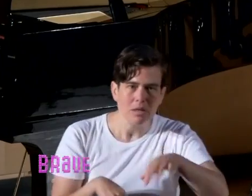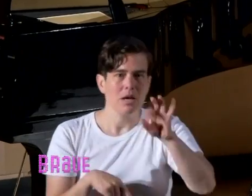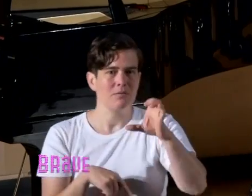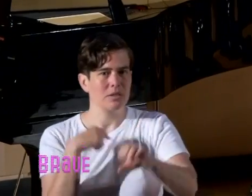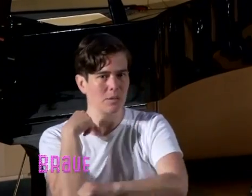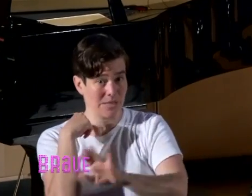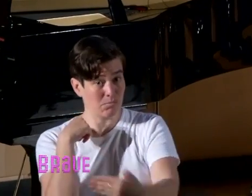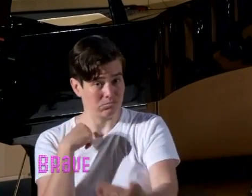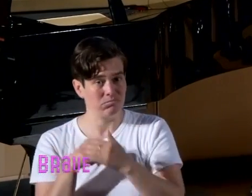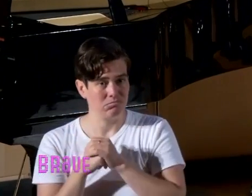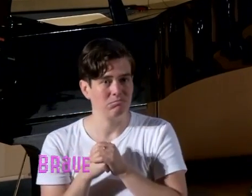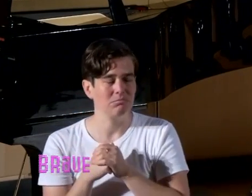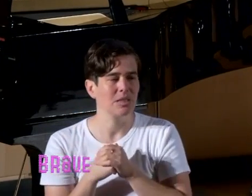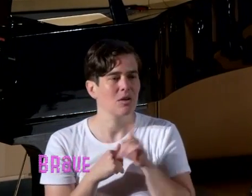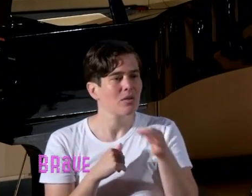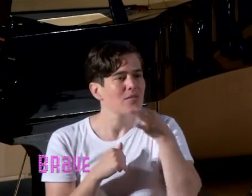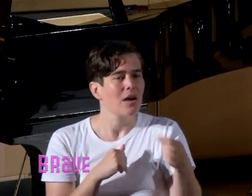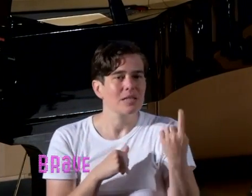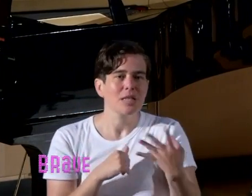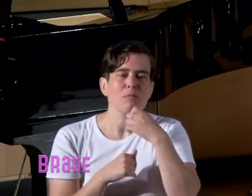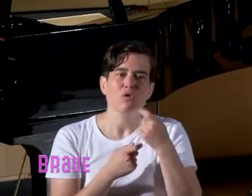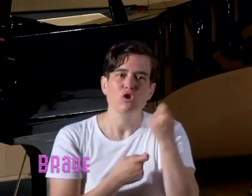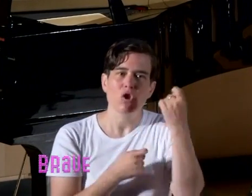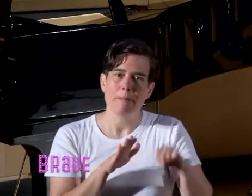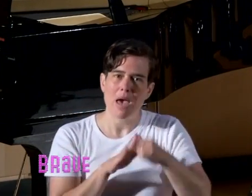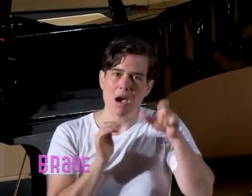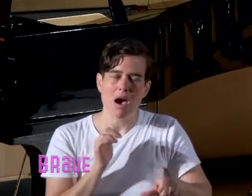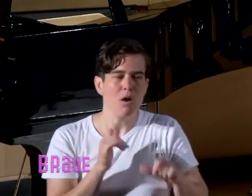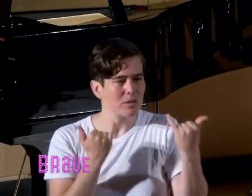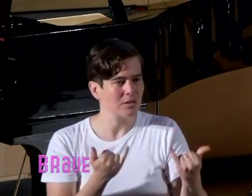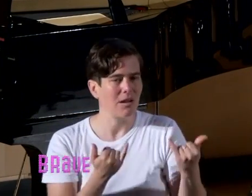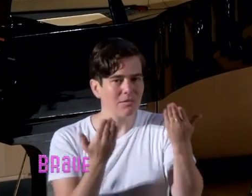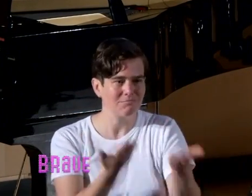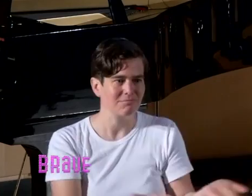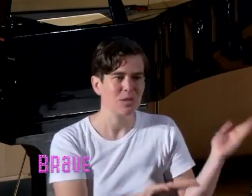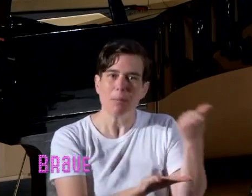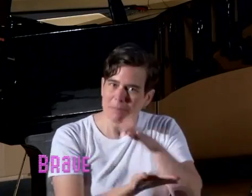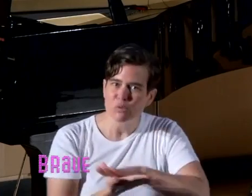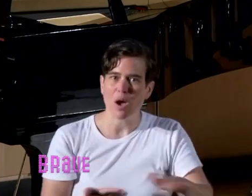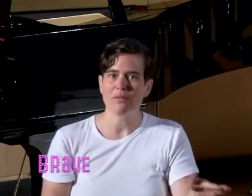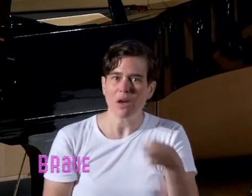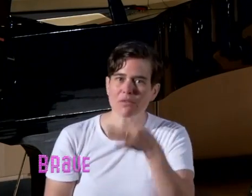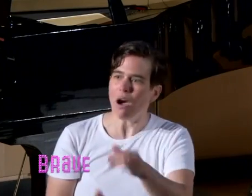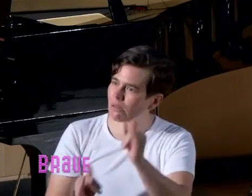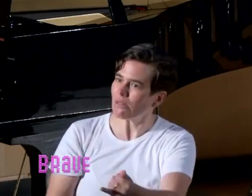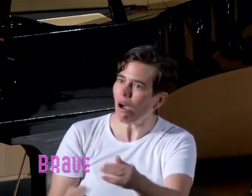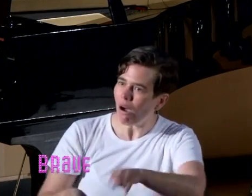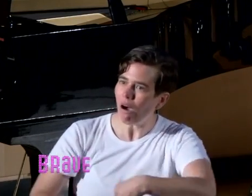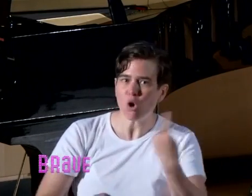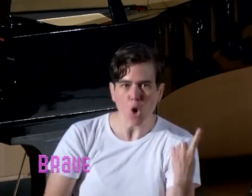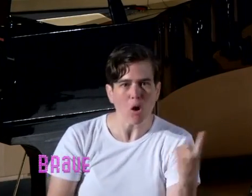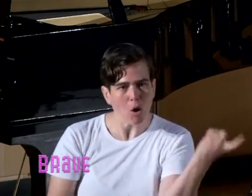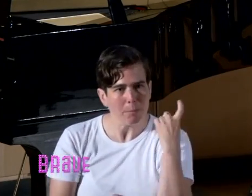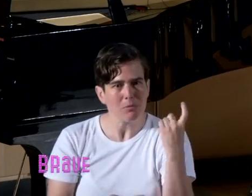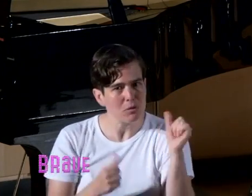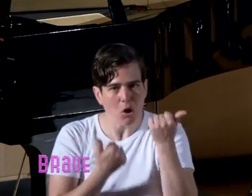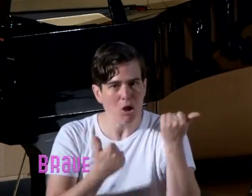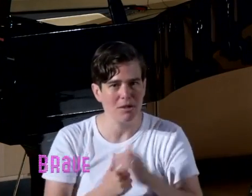haben ihn gefragt, willst du unser Schirmherr sein? Er hat gesagt, ja, will ich und hier ist er. So einfach ist das manchmal. Herzlich willkommen, Urke Göttlich.